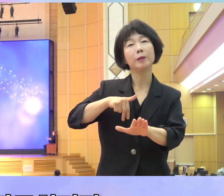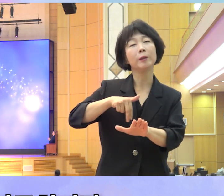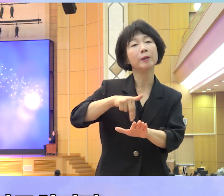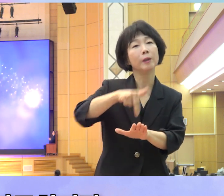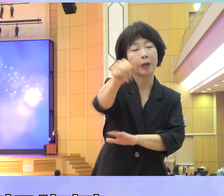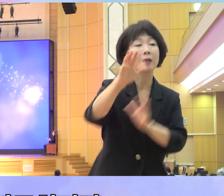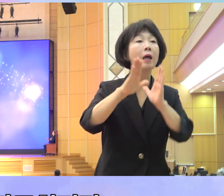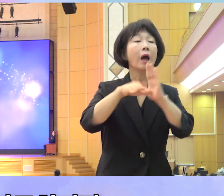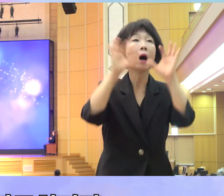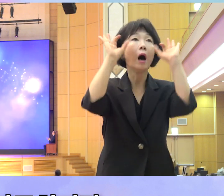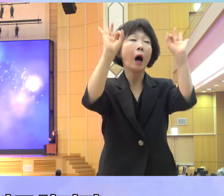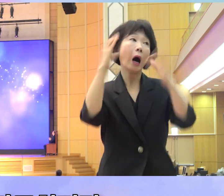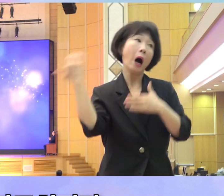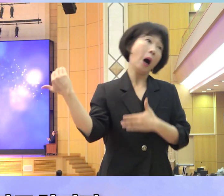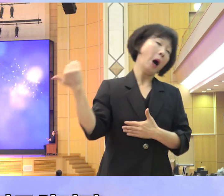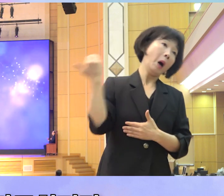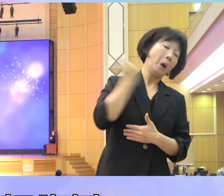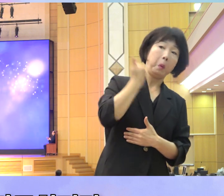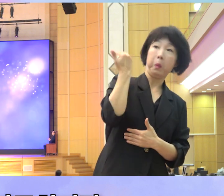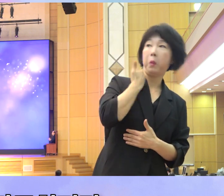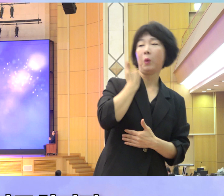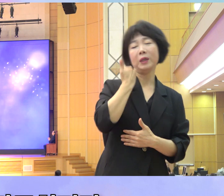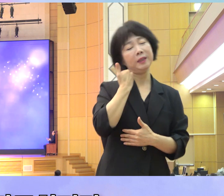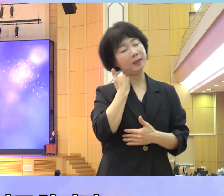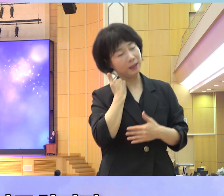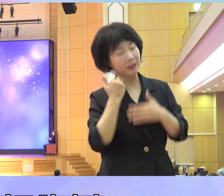많이 길을 갈 때